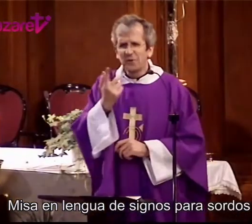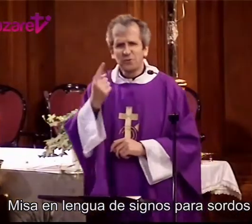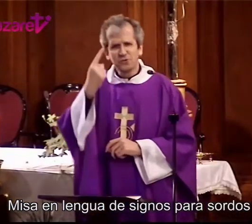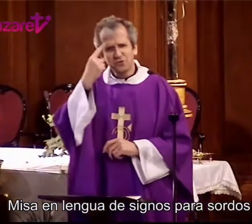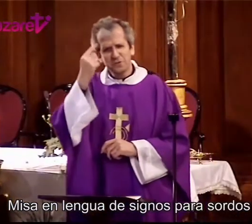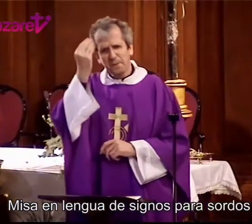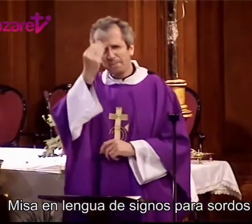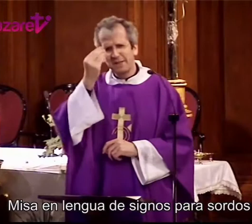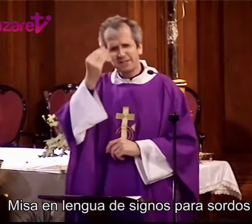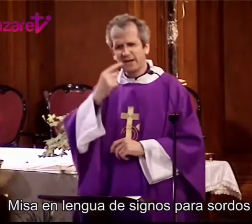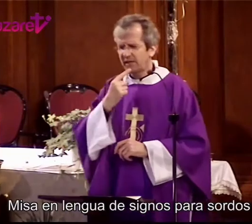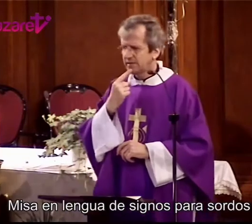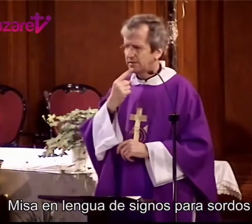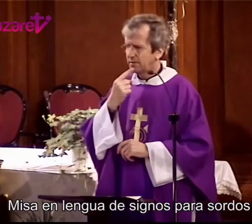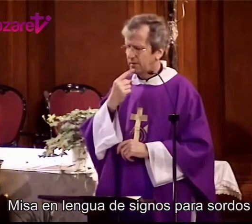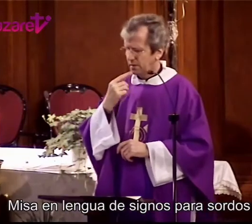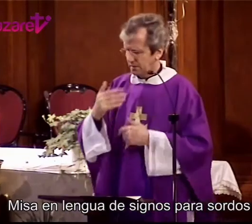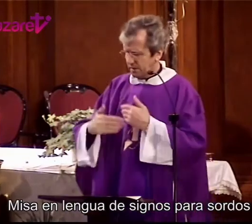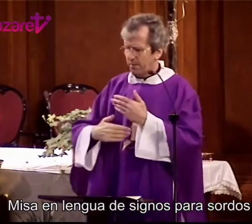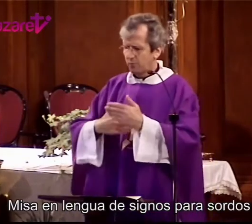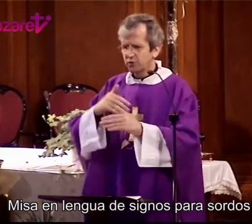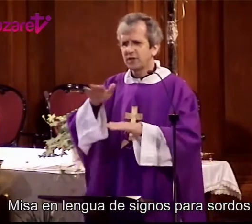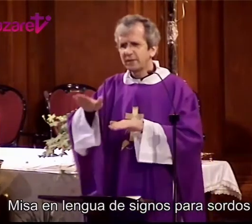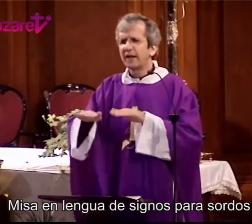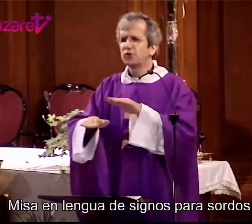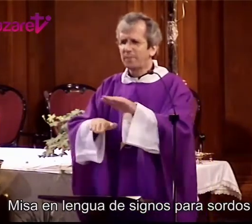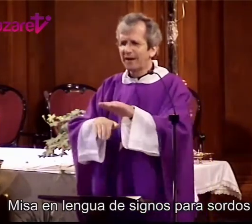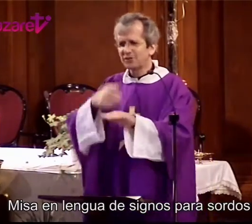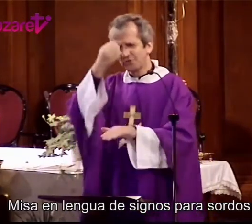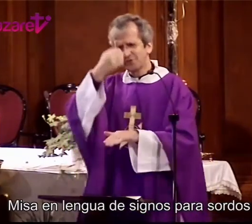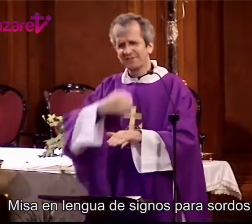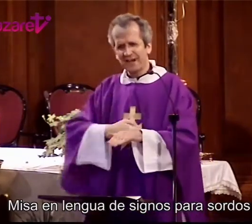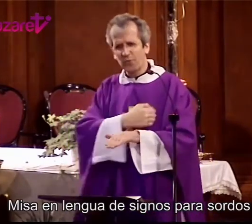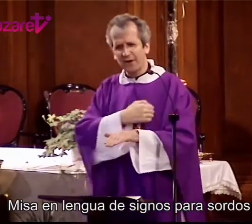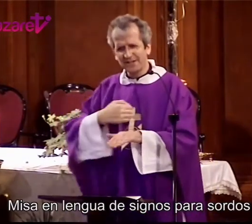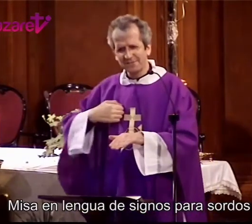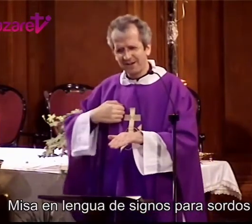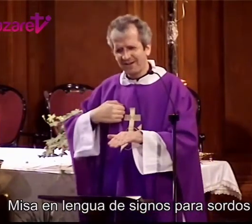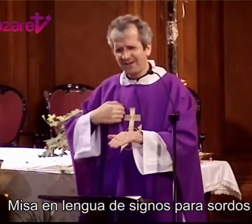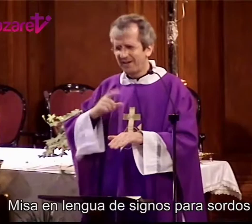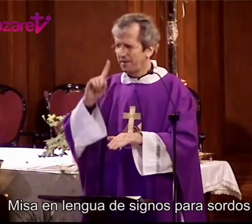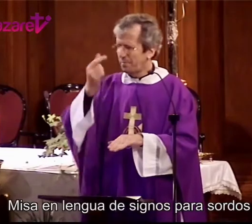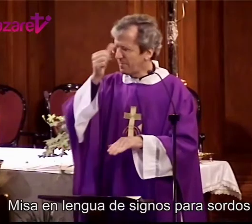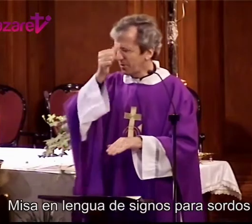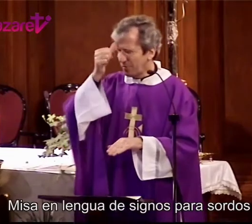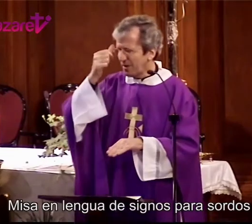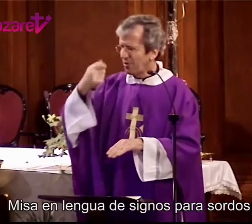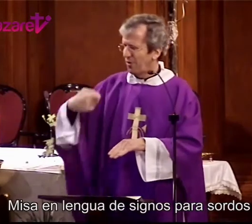Algunos pensaréis: íbamos dando pasos de la Cuaresma, primer domingo,